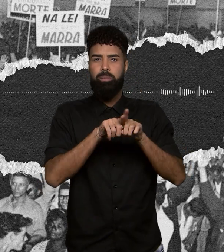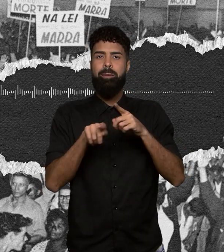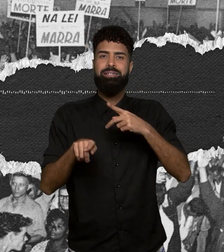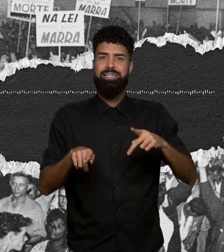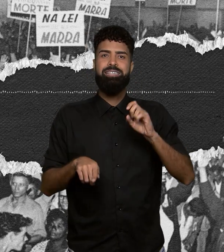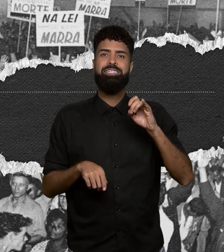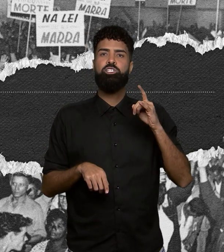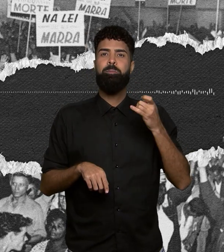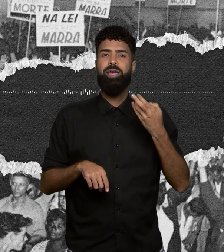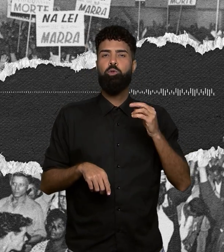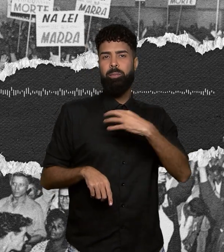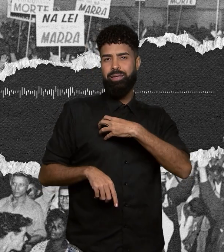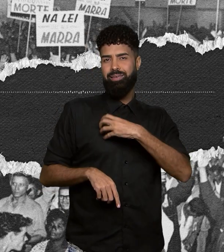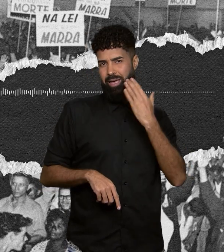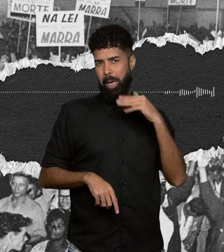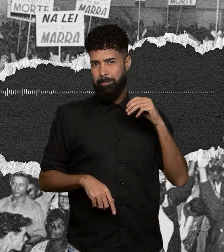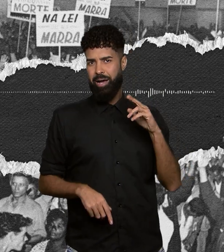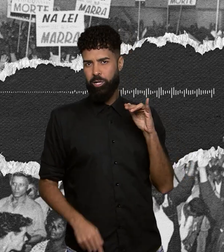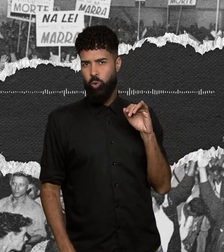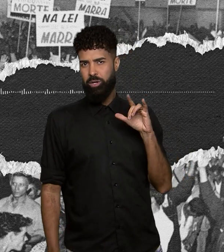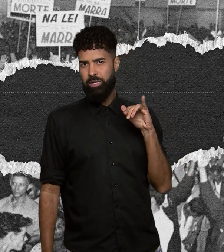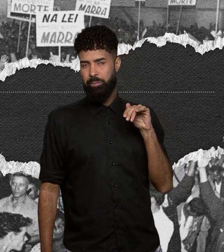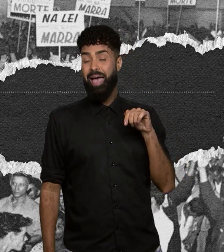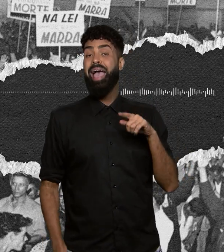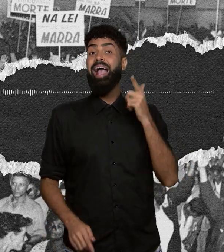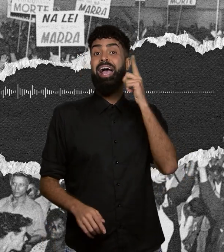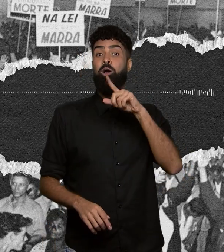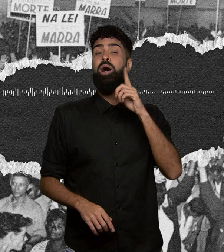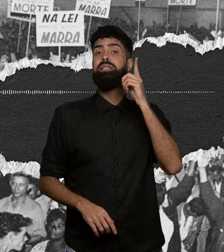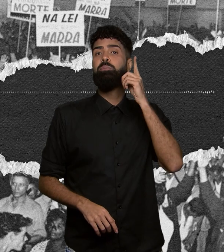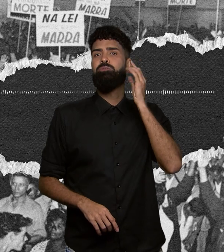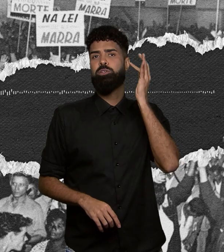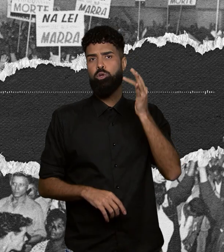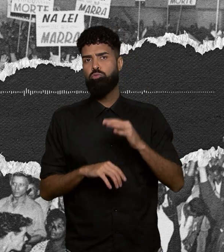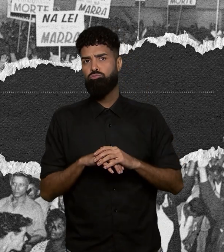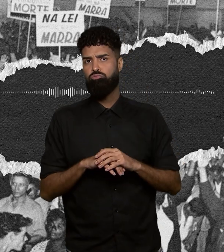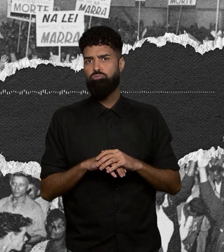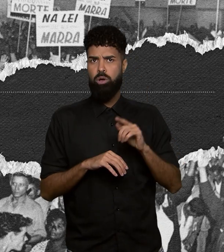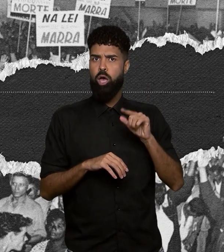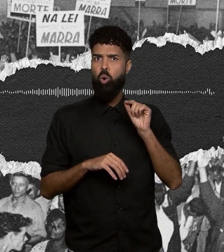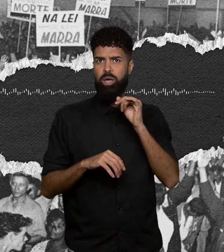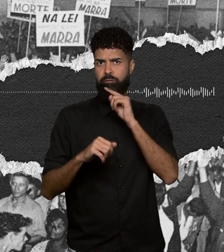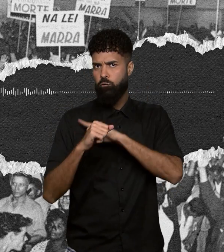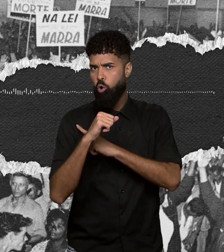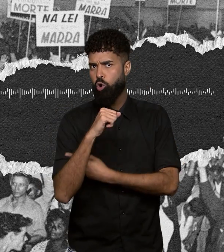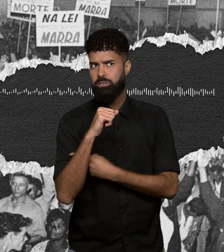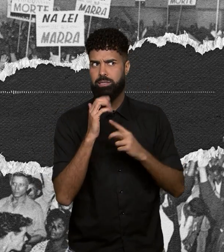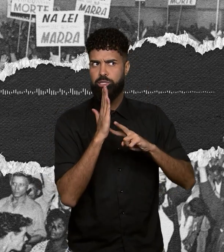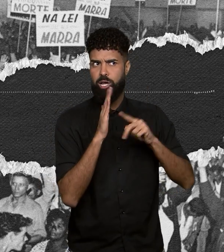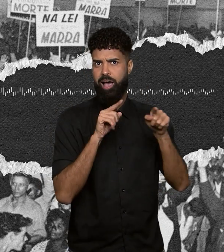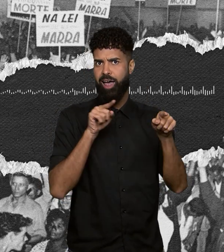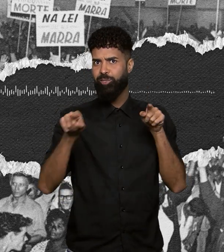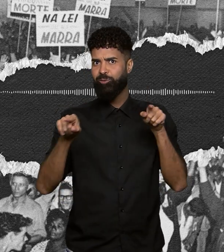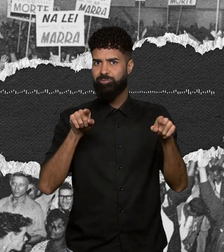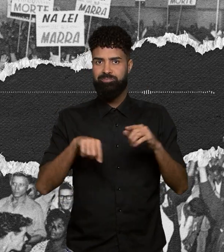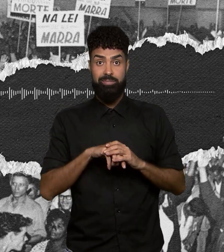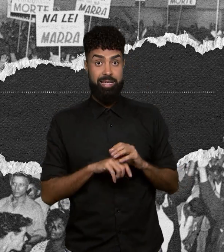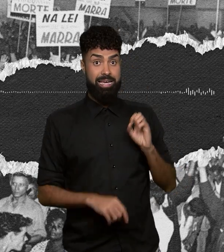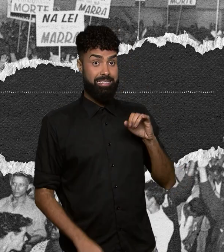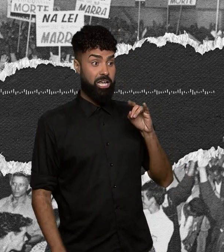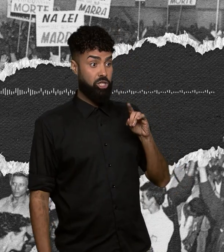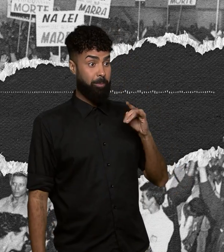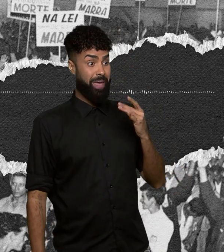época o Mário Lima ele foi eleito deputado federal então era uma força que o sindicato tinha o sindipetro Bahia é o primeiro